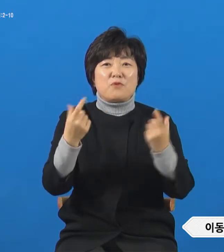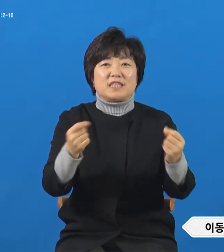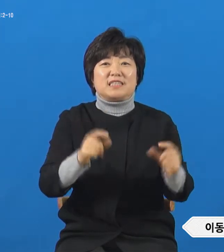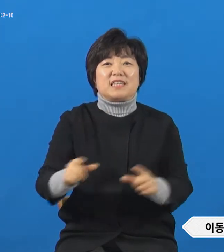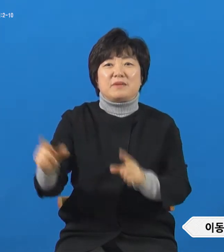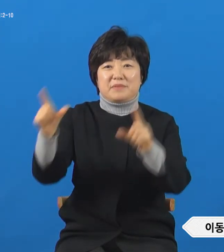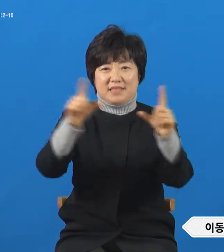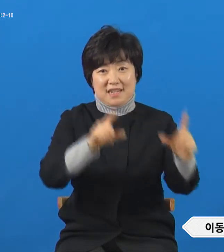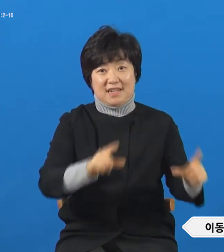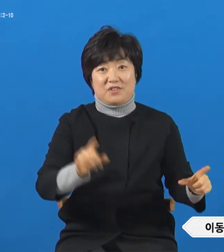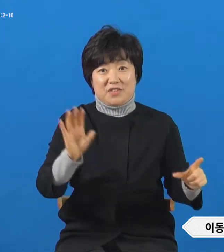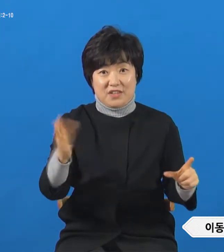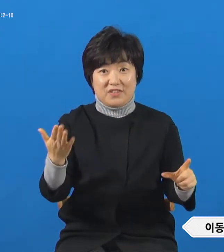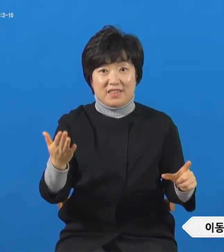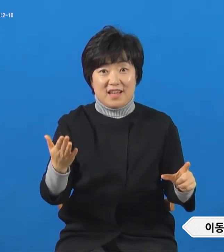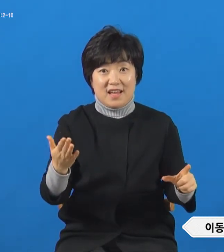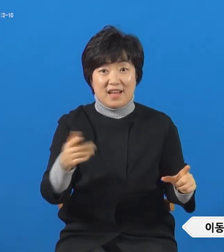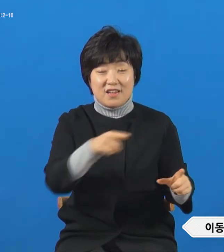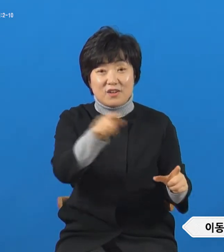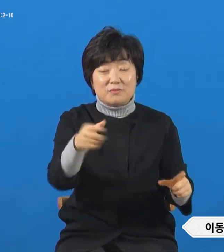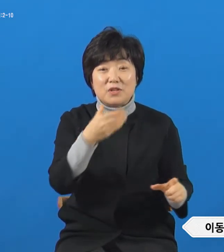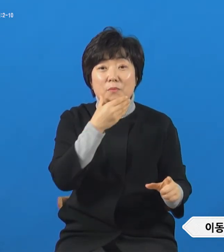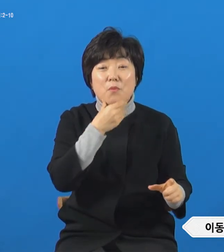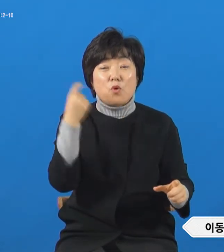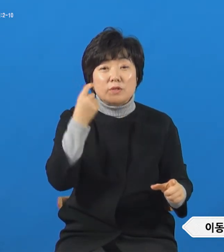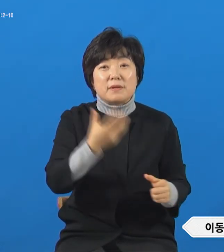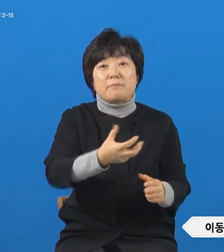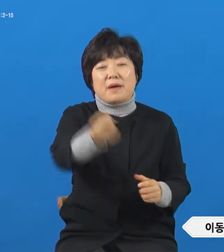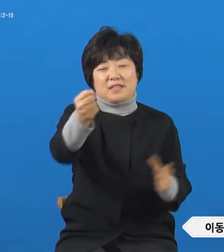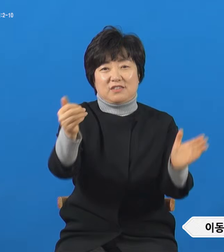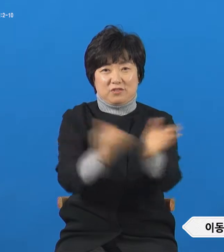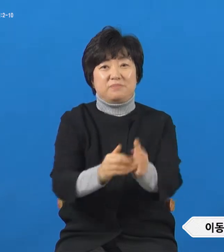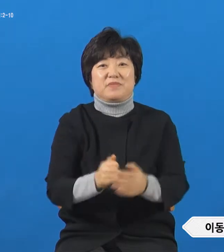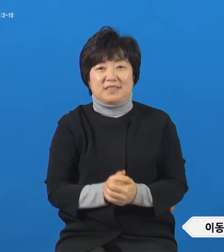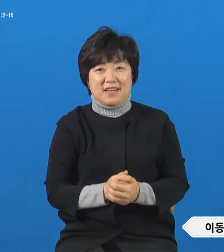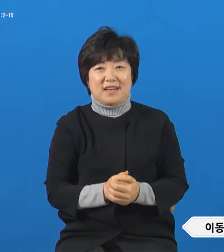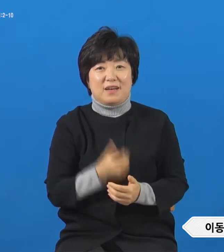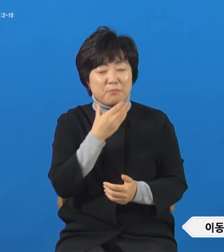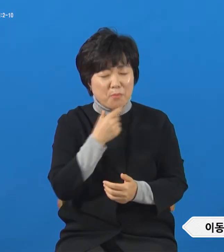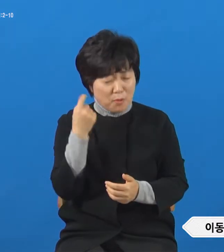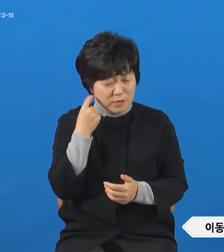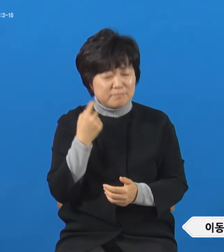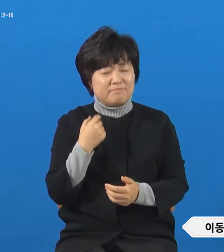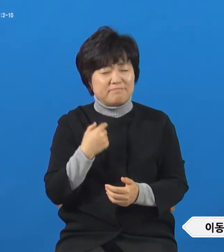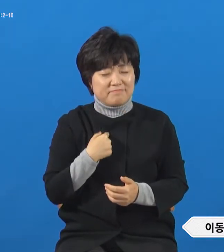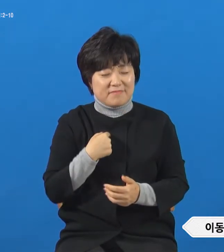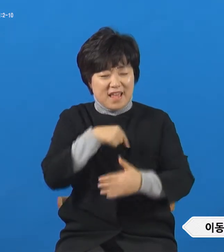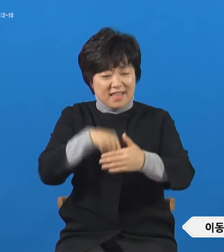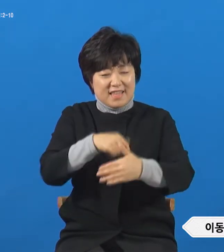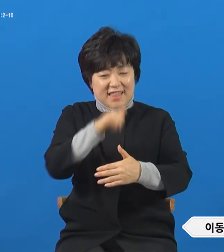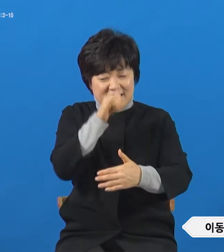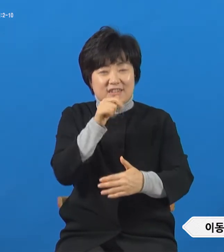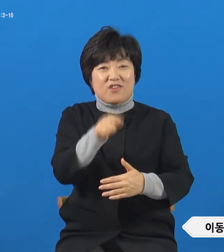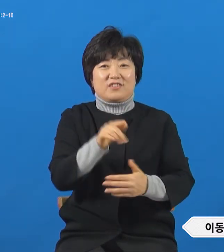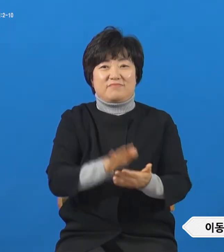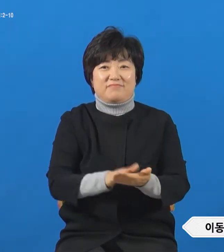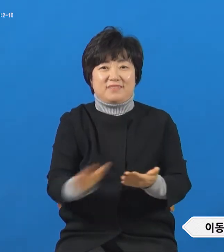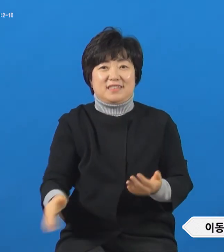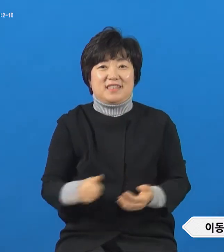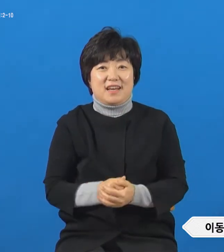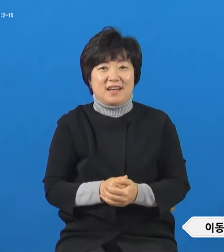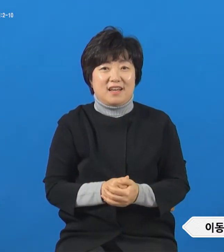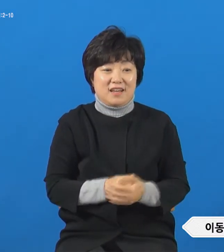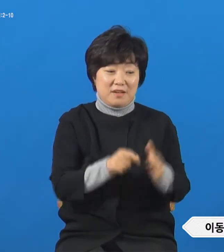그런 삶을 살게 되었다. 그러면 여러분은 복음을 받아들인 거예요. 정말 복음을 받아들인 것입니다. 사랑하는